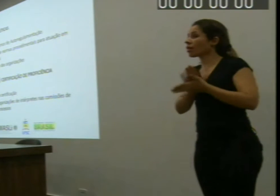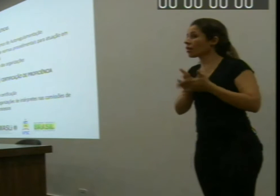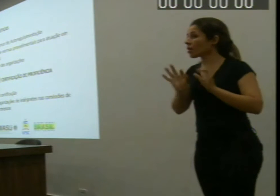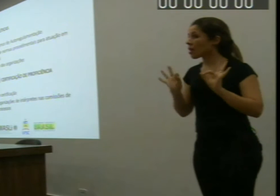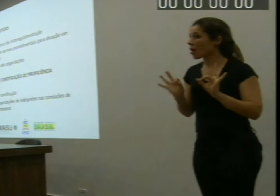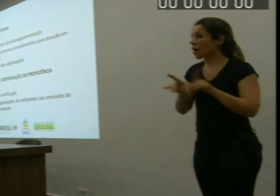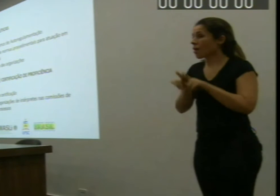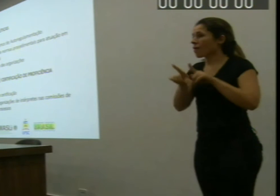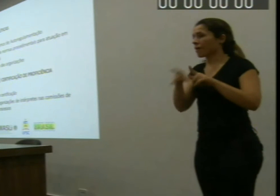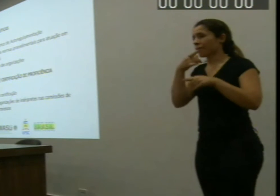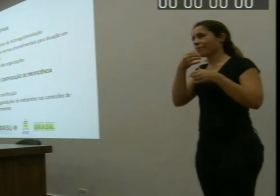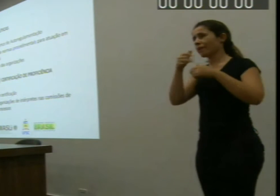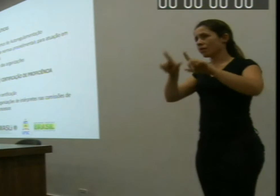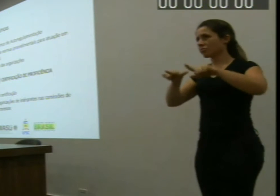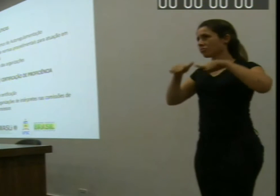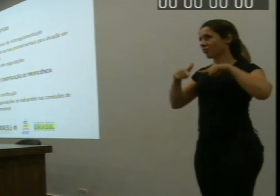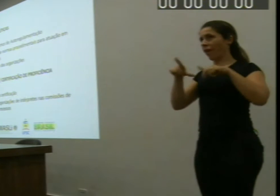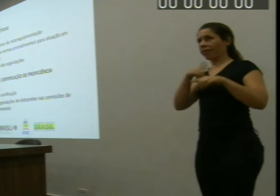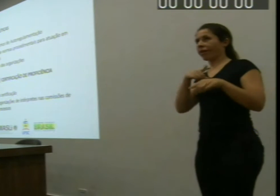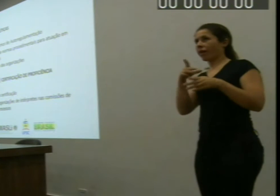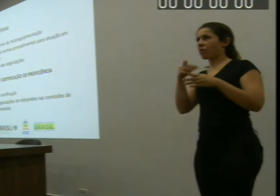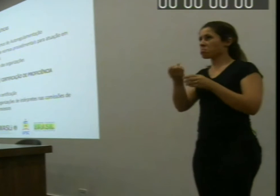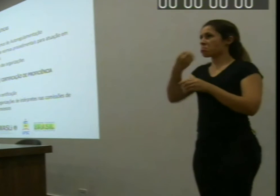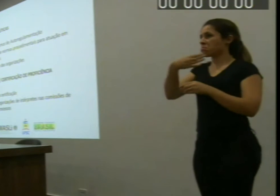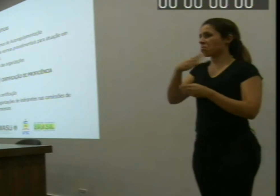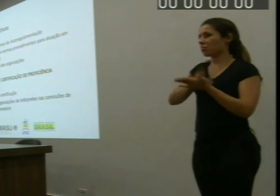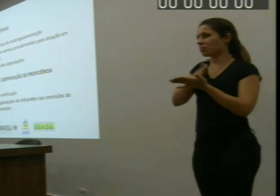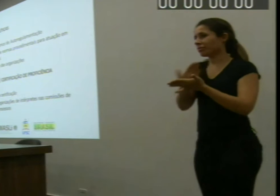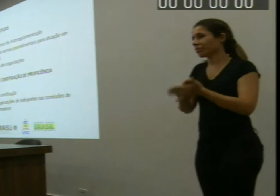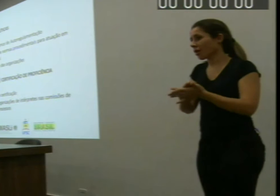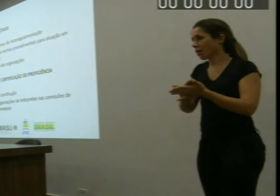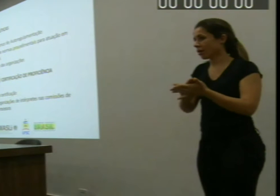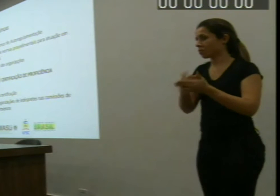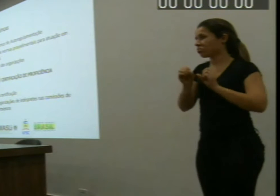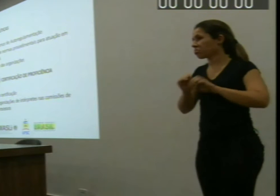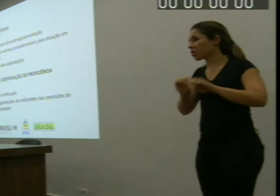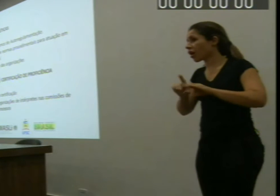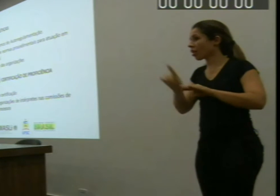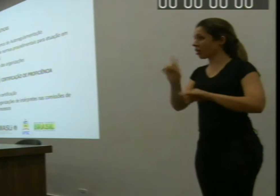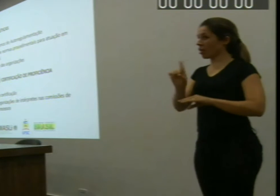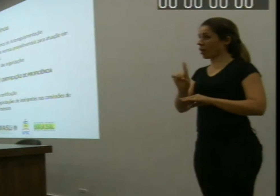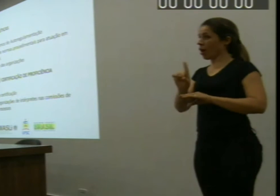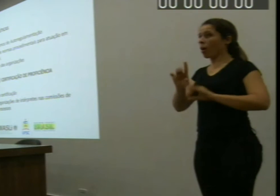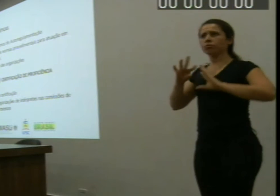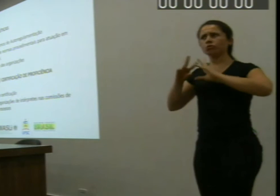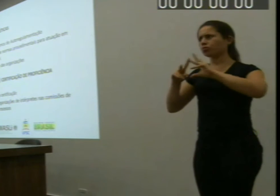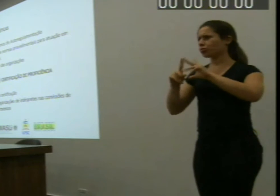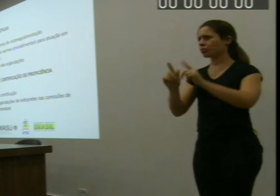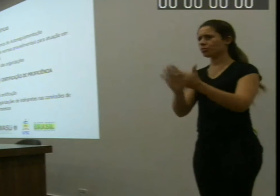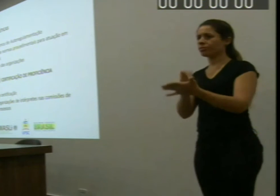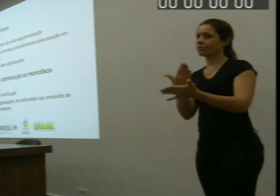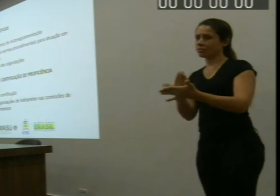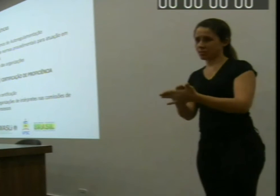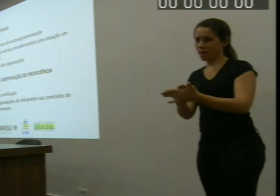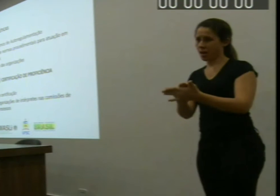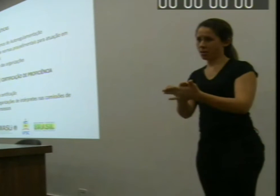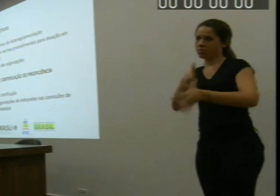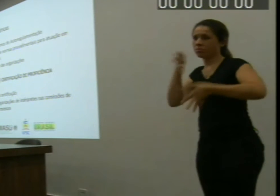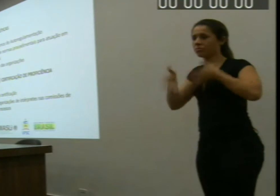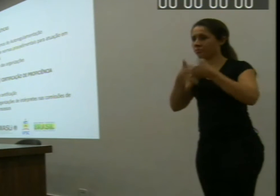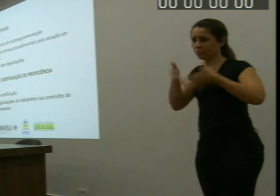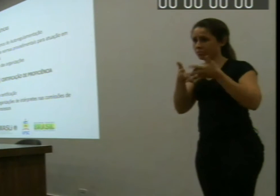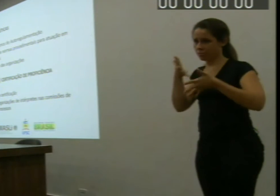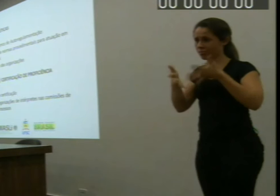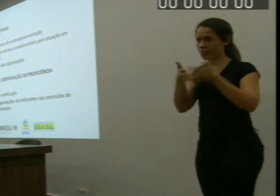um bom interprete Educacional Ele tá dizendo que você é um bom intérprete para tudo você é um intérprete de língua de sinais Então você é